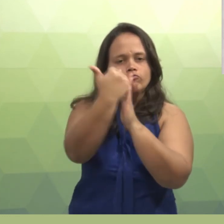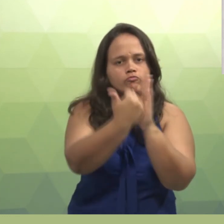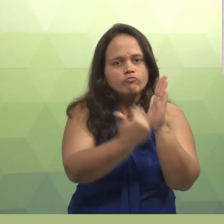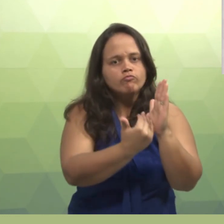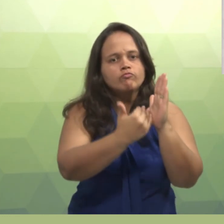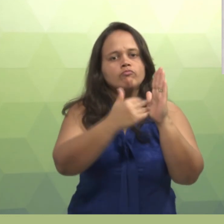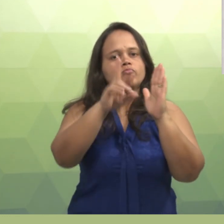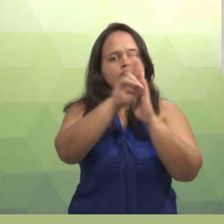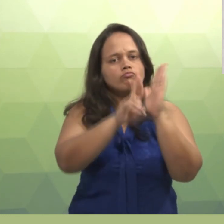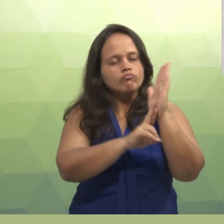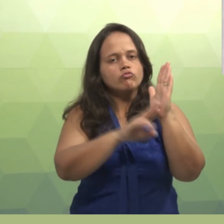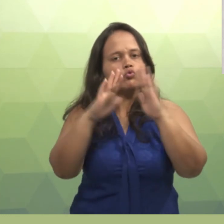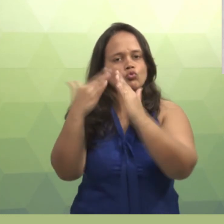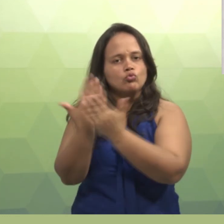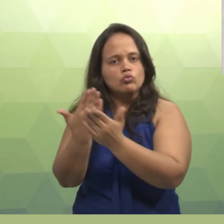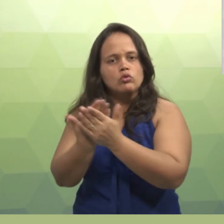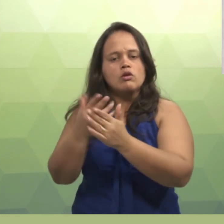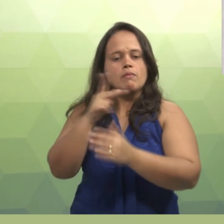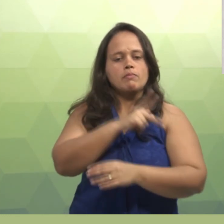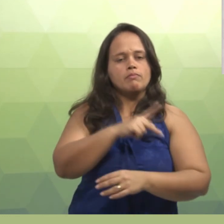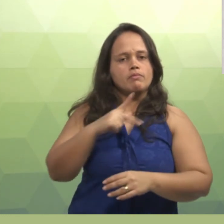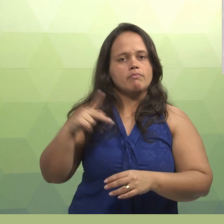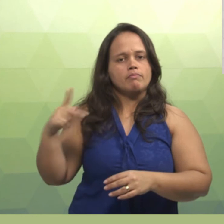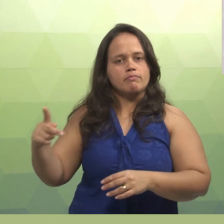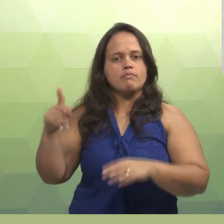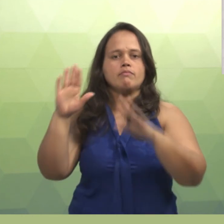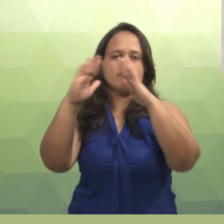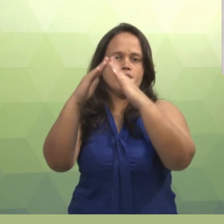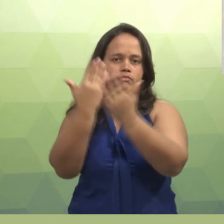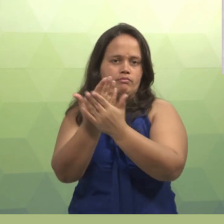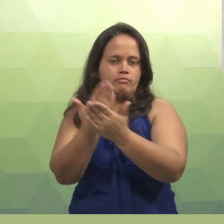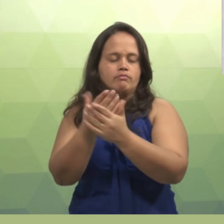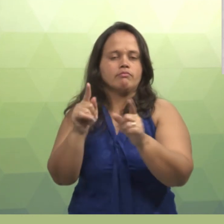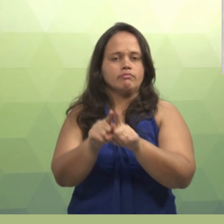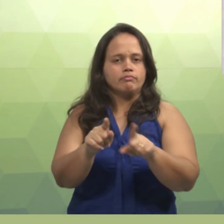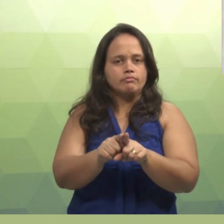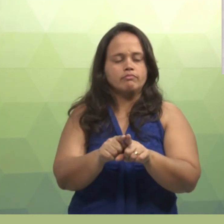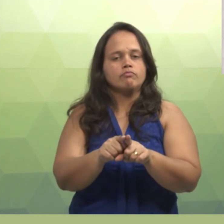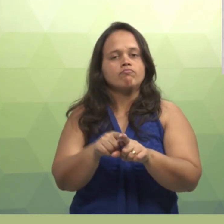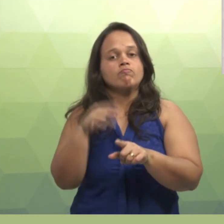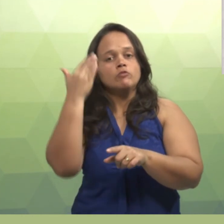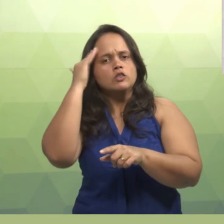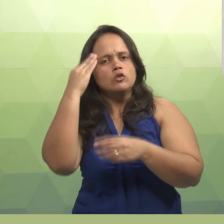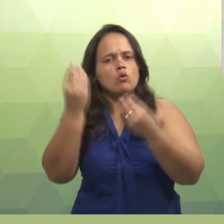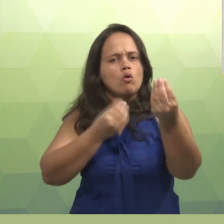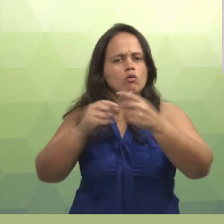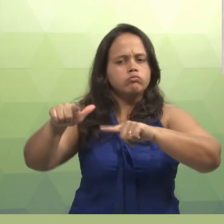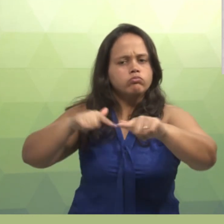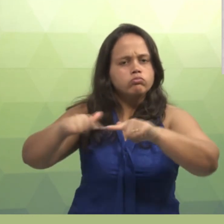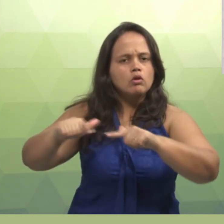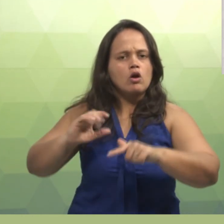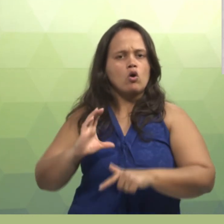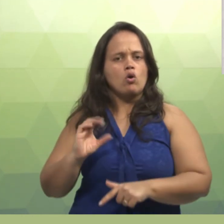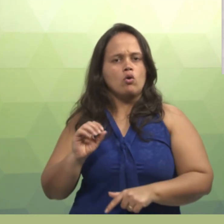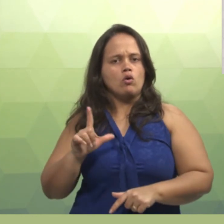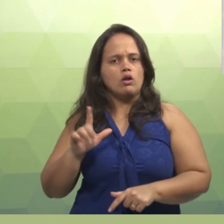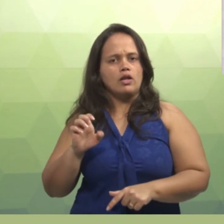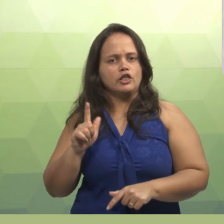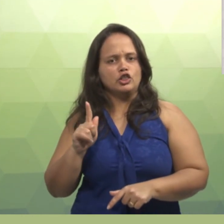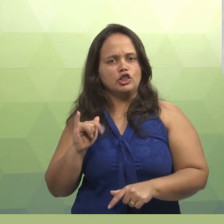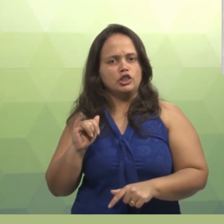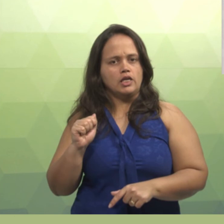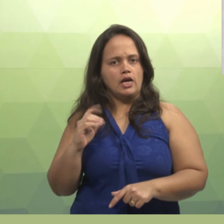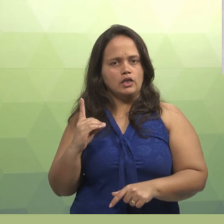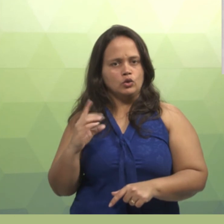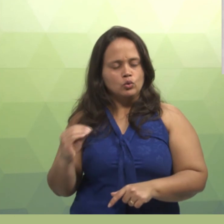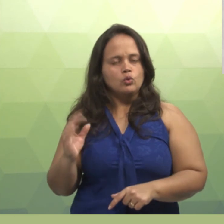escolares e pelos projetos político-pedagógicos e institucionais. Entendemos o funcionamento e a importância do colegiado escolar,